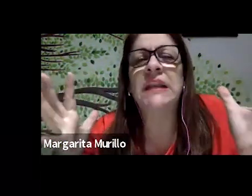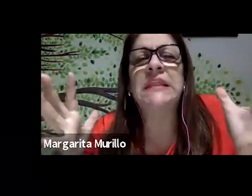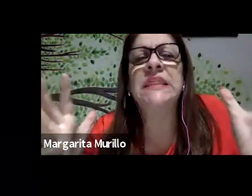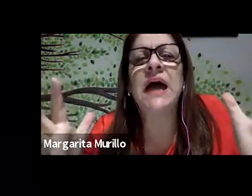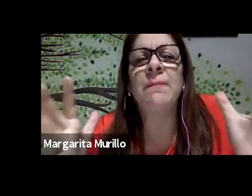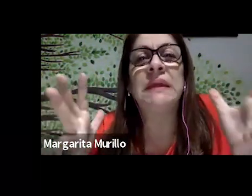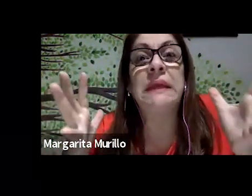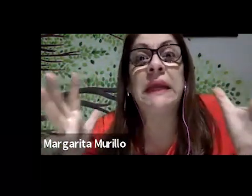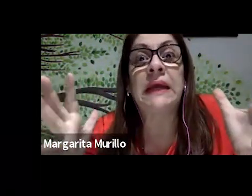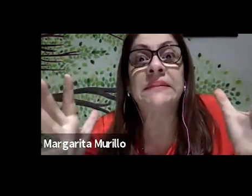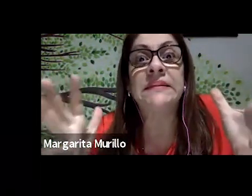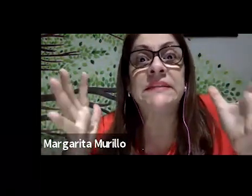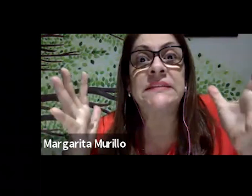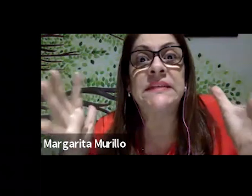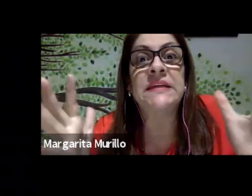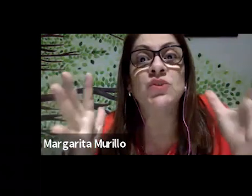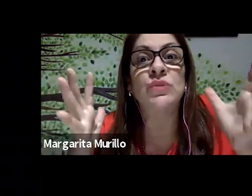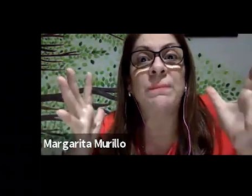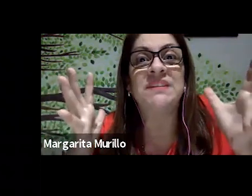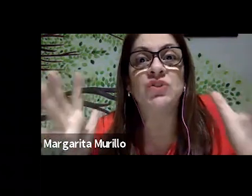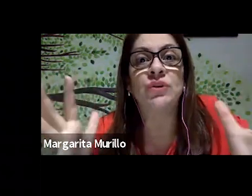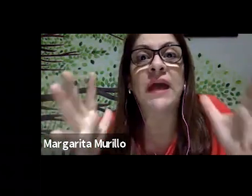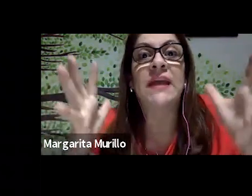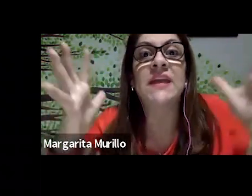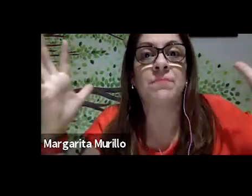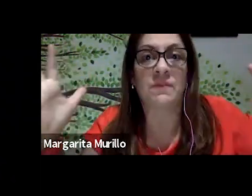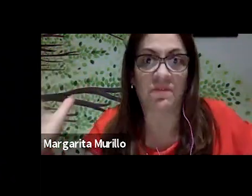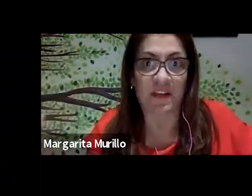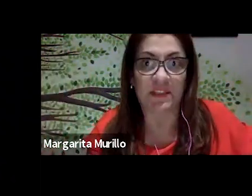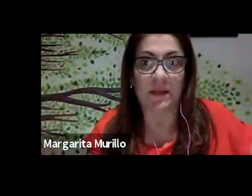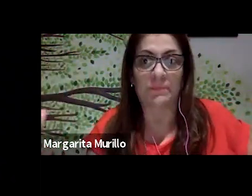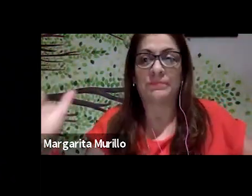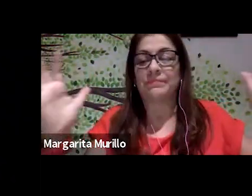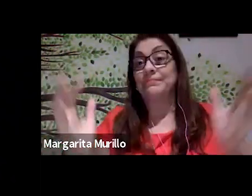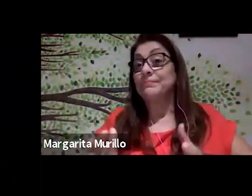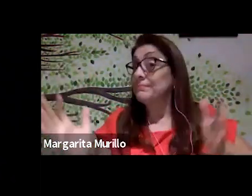excepcionalidad me encantas que seas una persona imperfecta